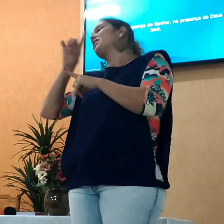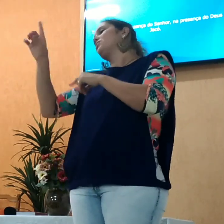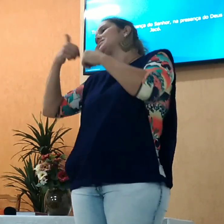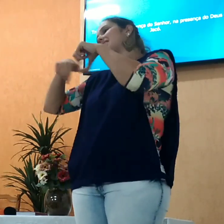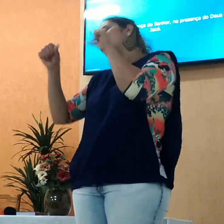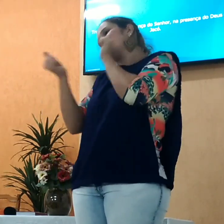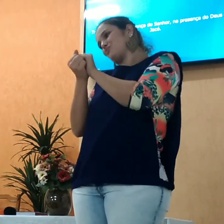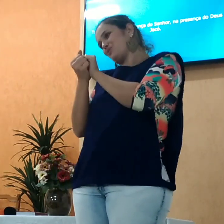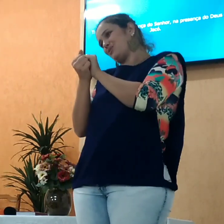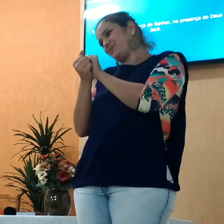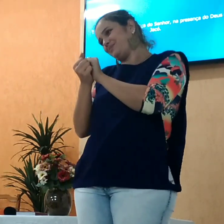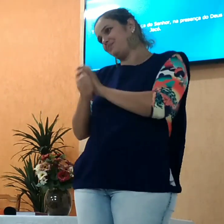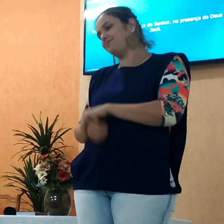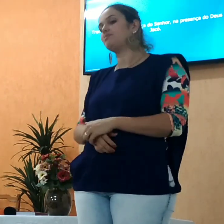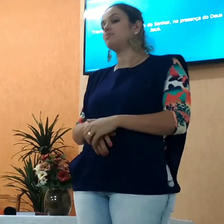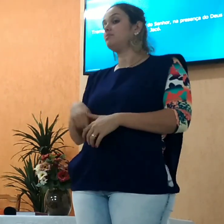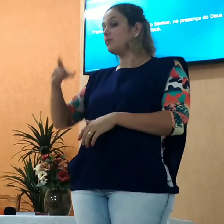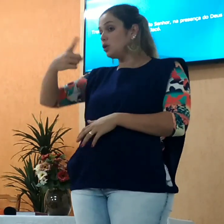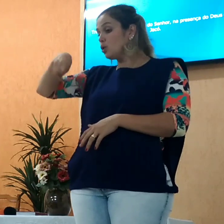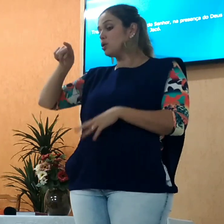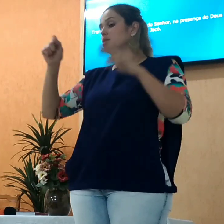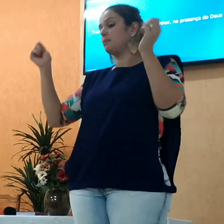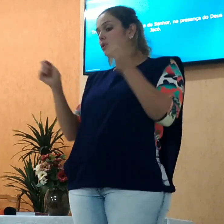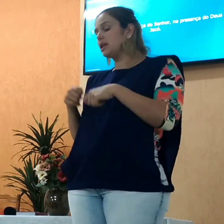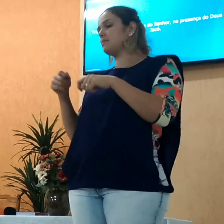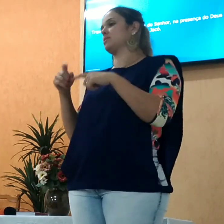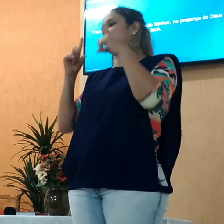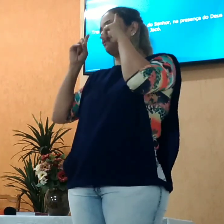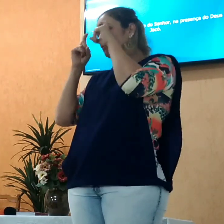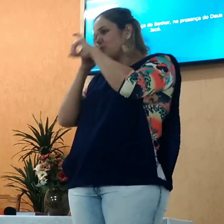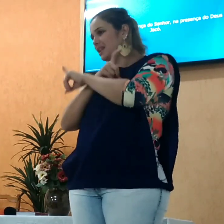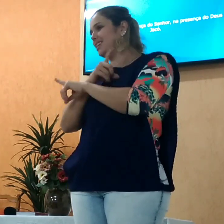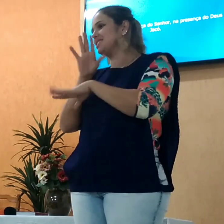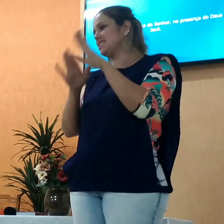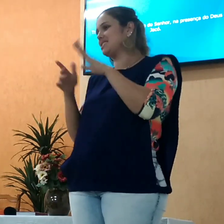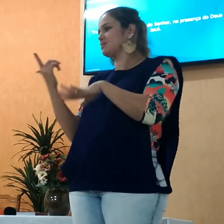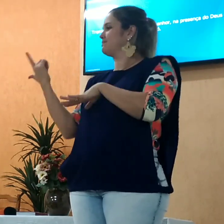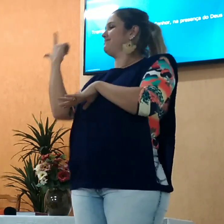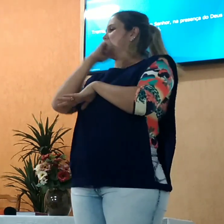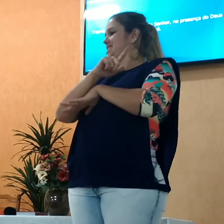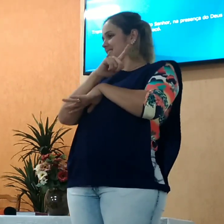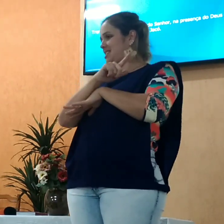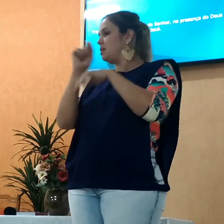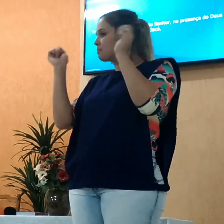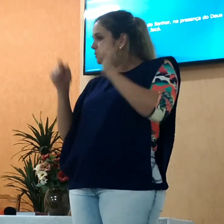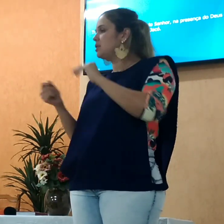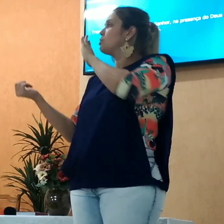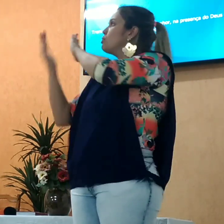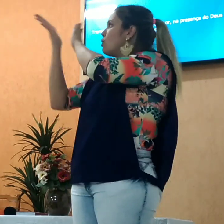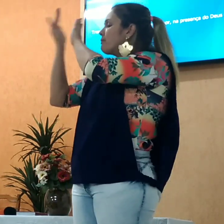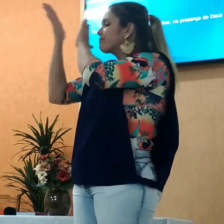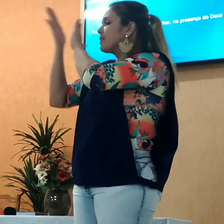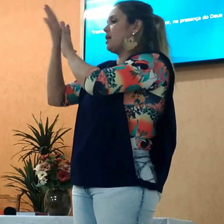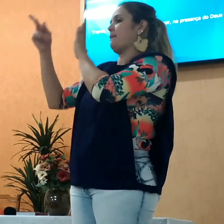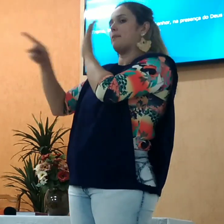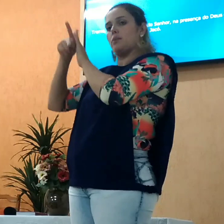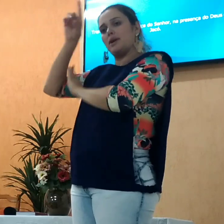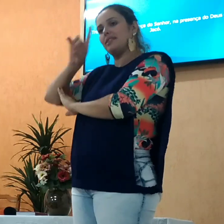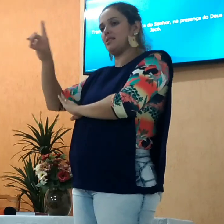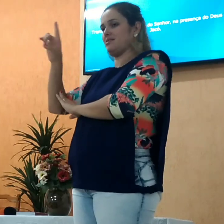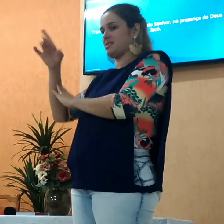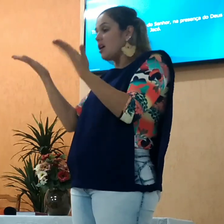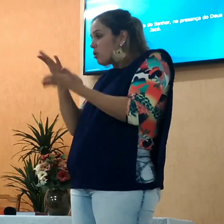nós podemos vencer a dificuldade, nós podemos louvar, como o salmista diz: louvai todas as terras, servir o Senhor